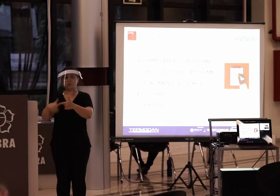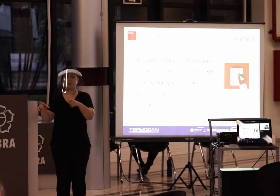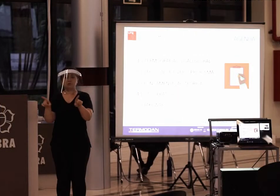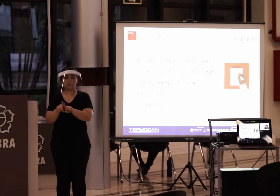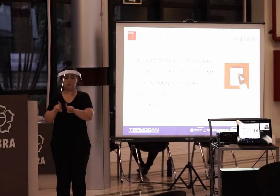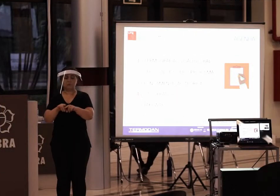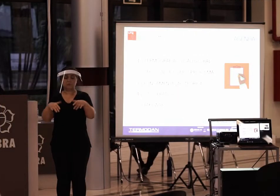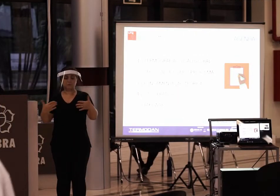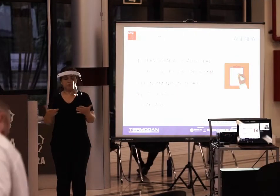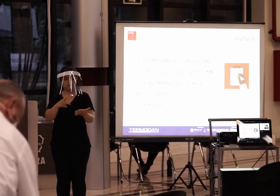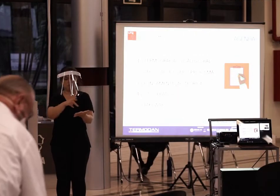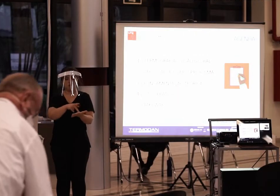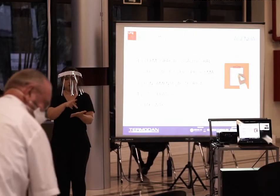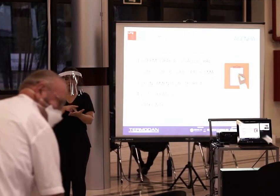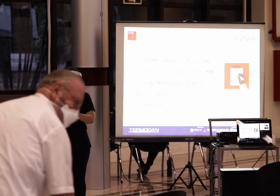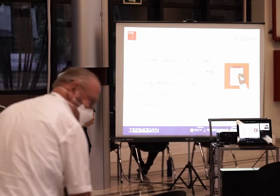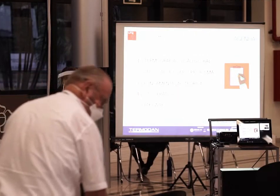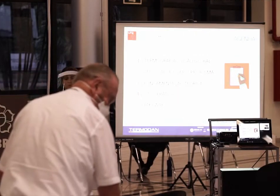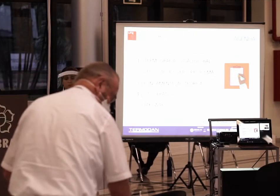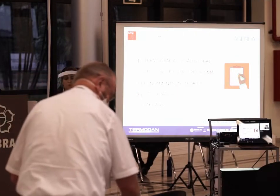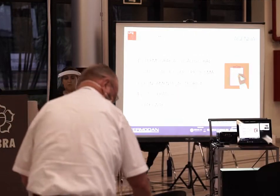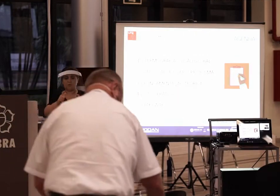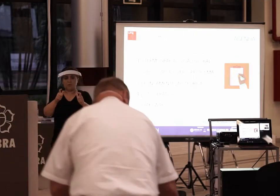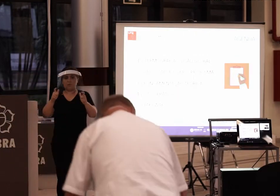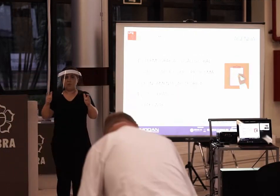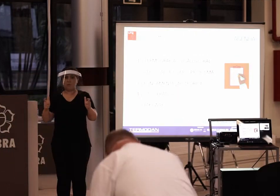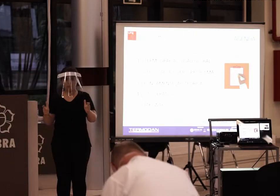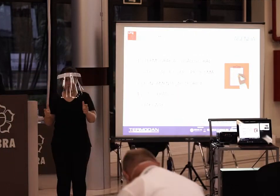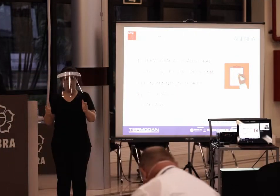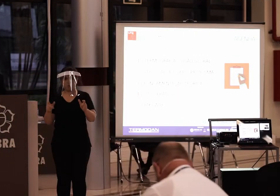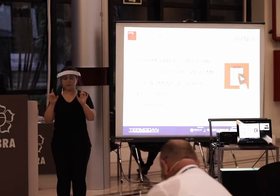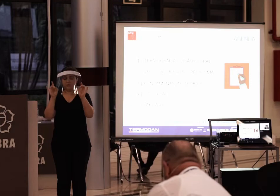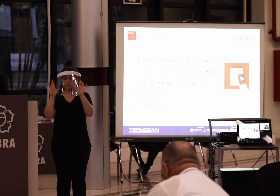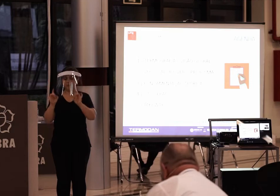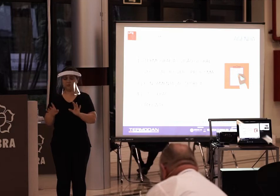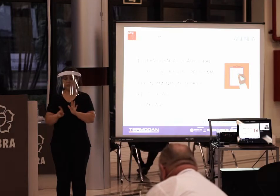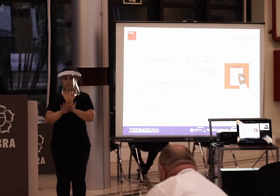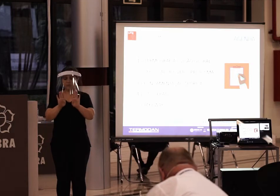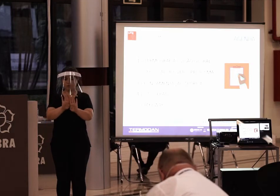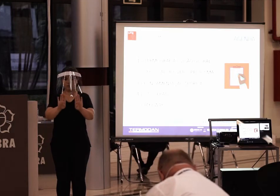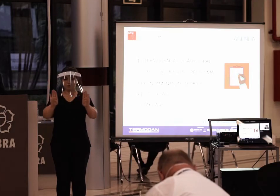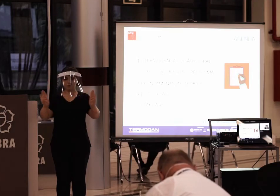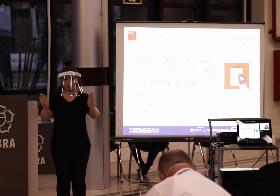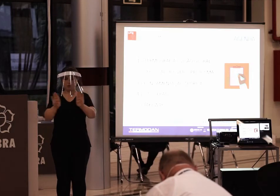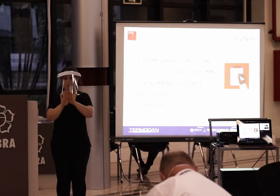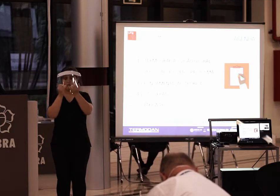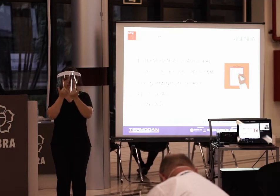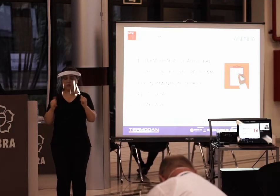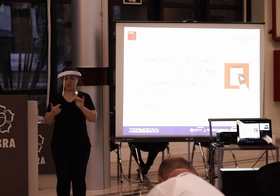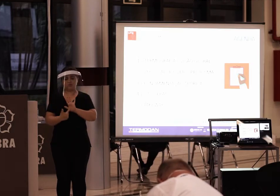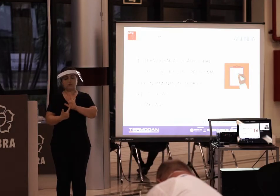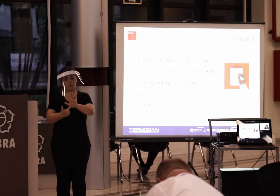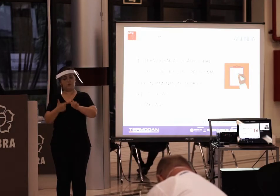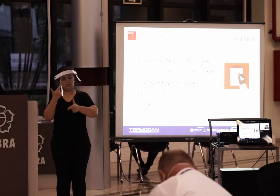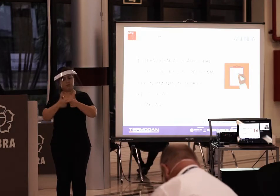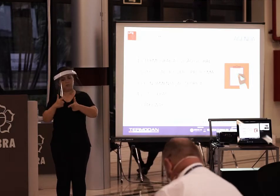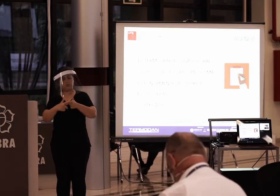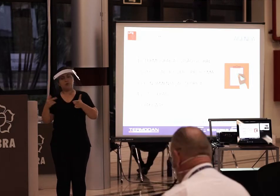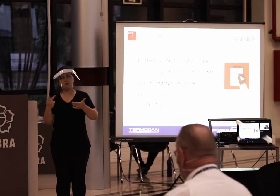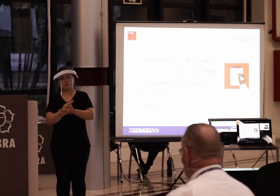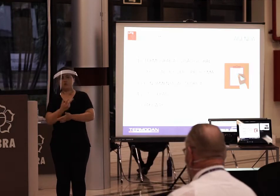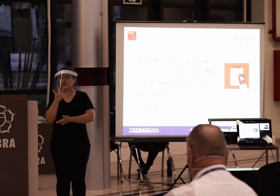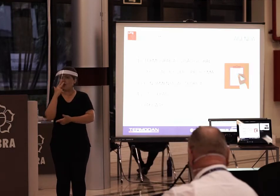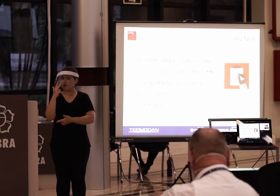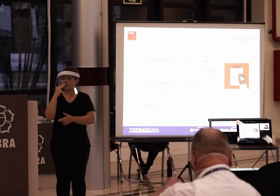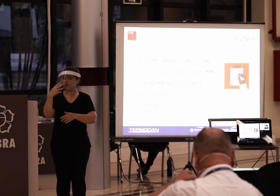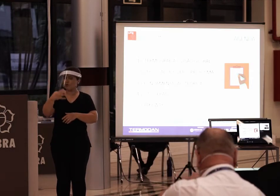Na verdade, o aumento da temperatura, que é o caso específico de painéis elétricos, indica que um problema está acontecendo. A mesma